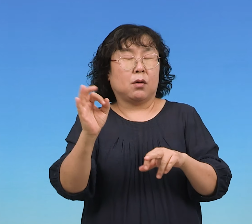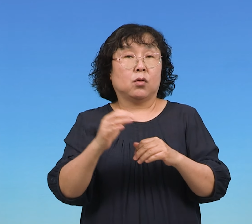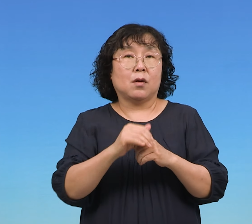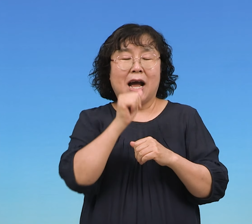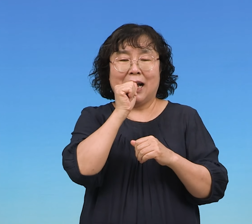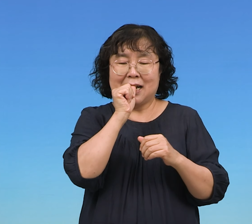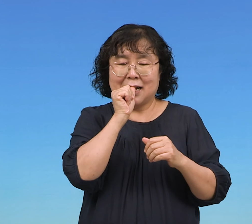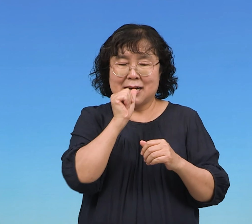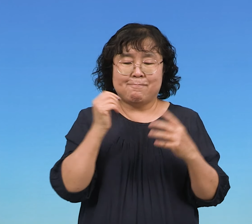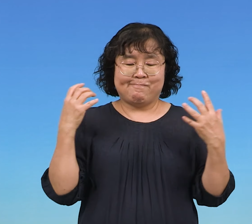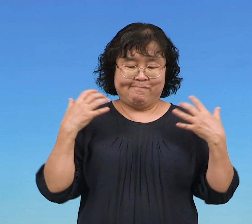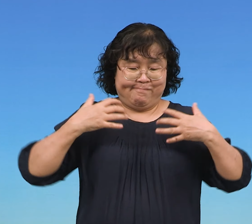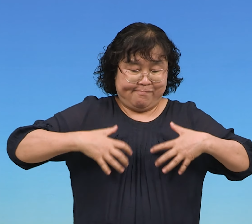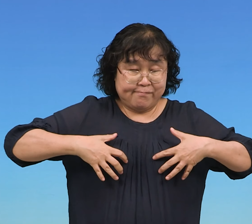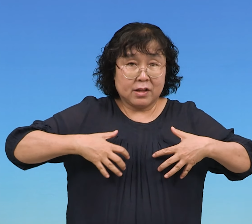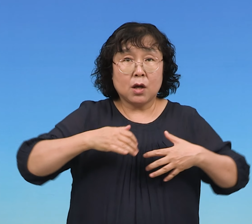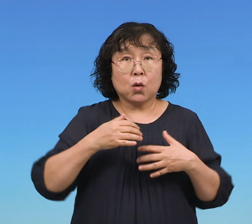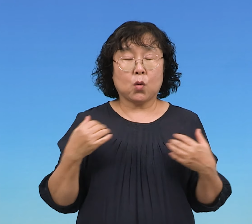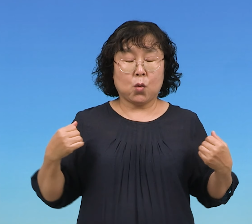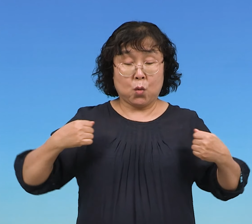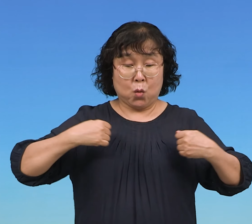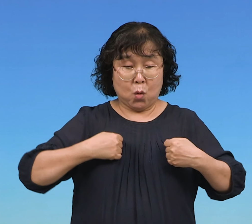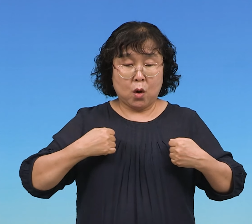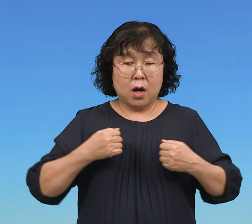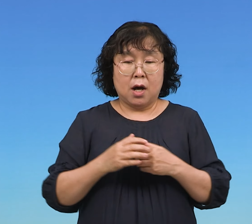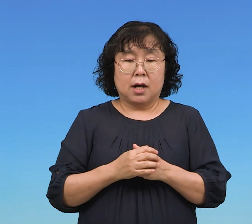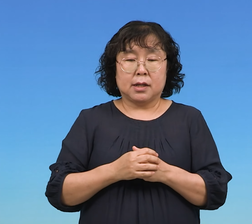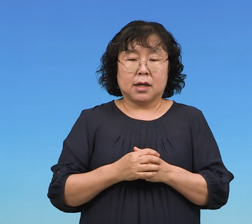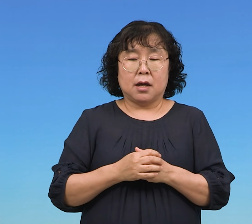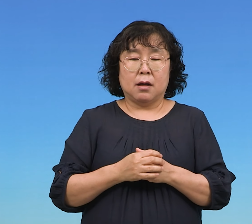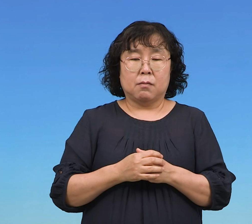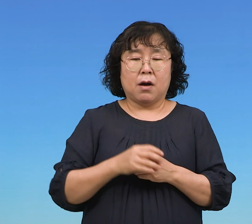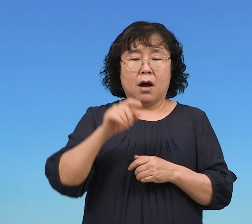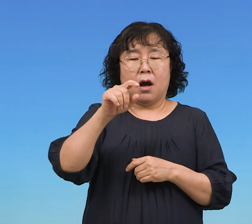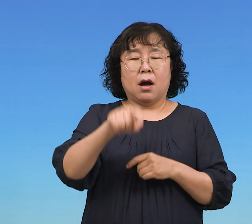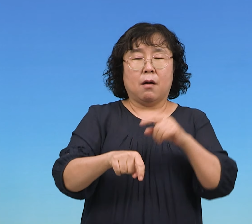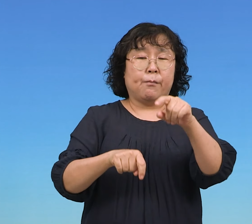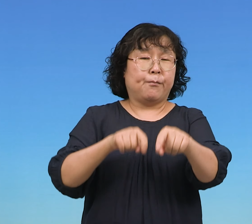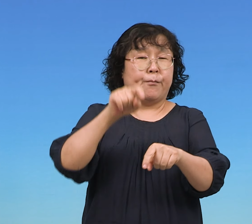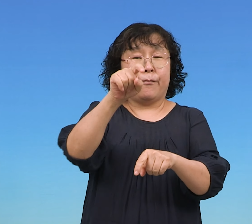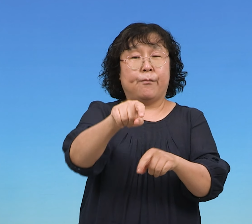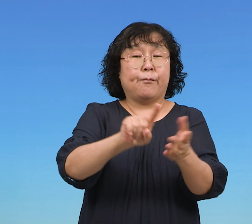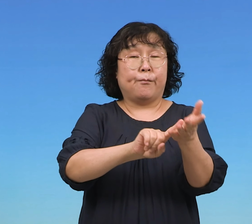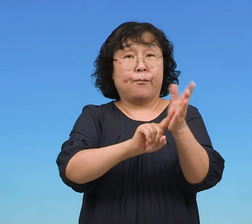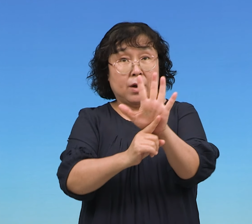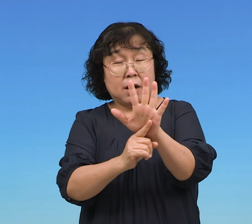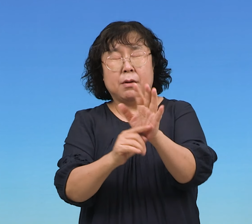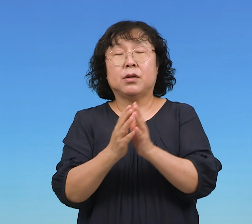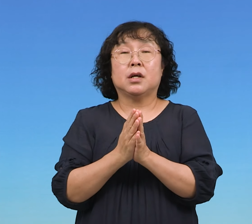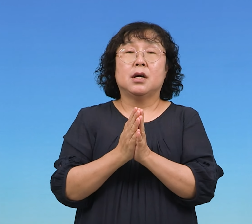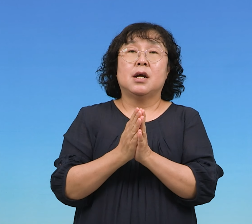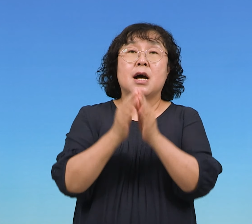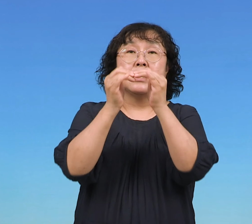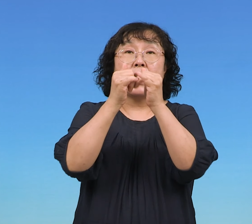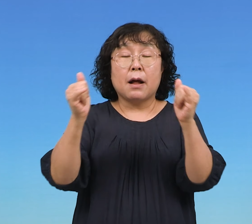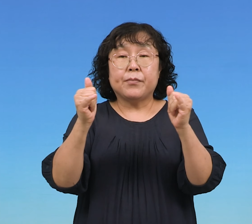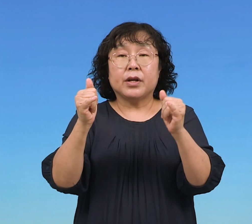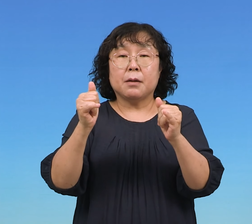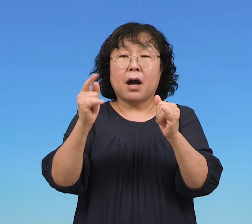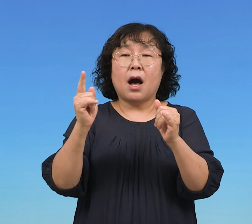갑옷을 입고 또 투구를 쓰고 나가면은 막 모든 백성들이 존경으로 머리를 조아리는 이런 인생이요.